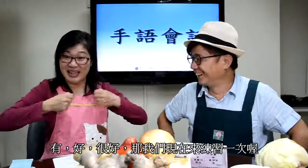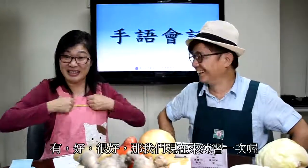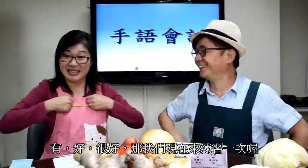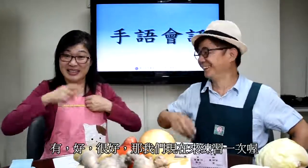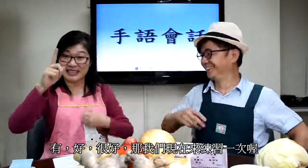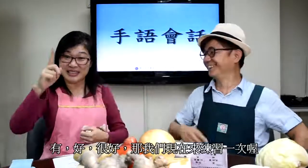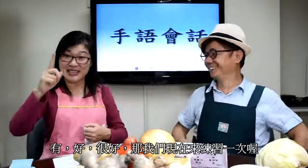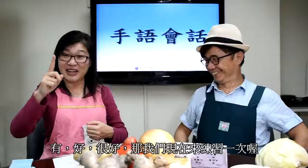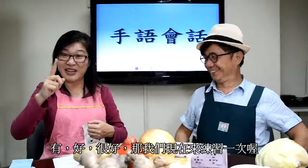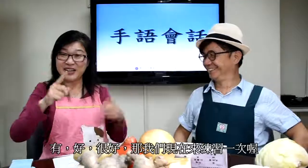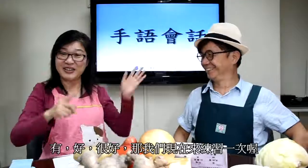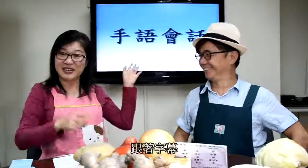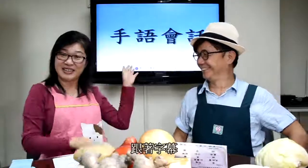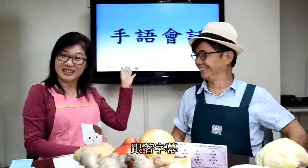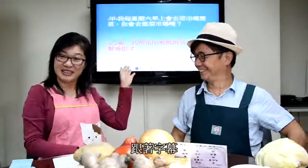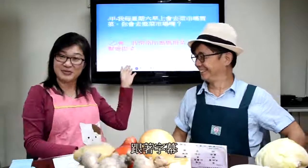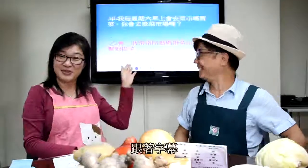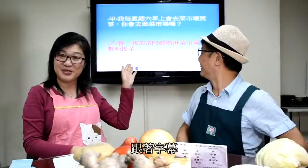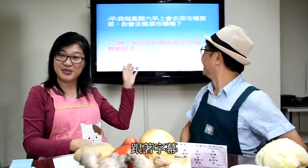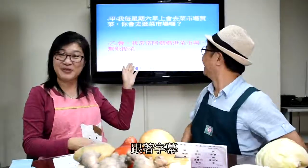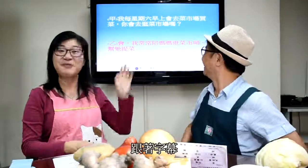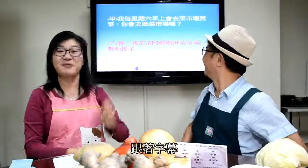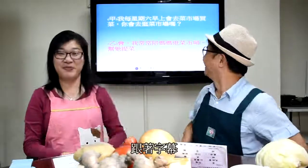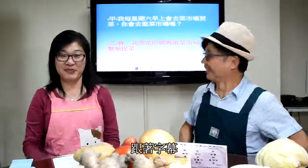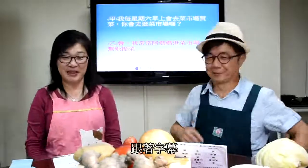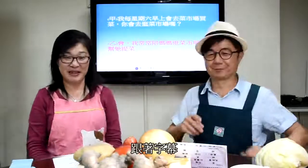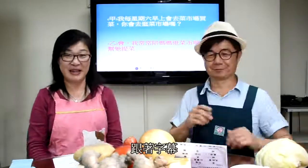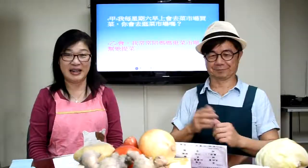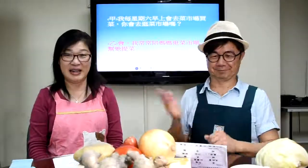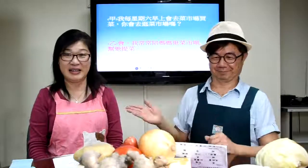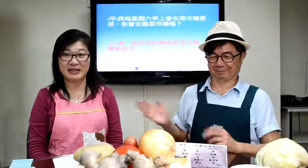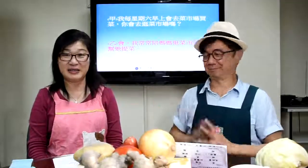习一次哦，跟着字幕。好，